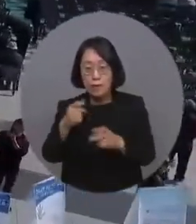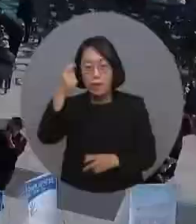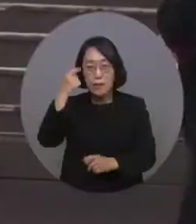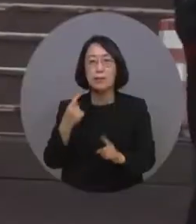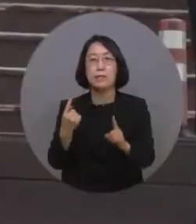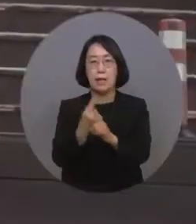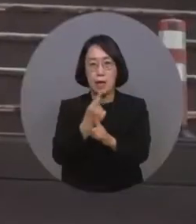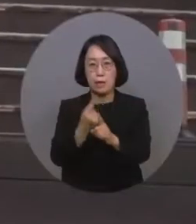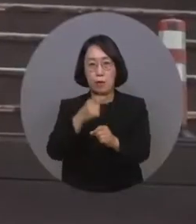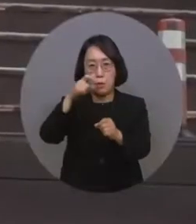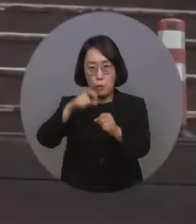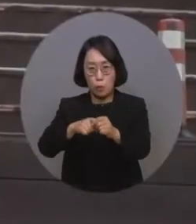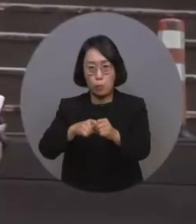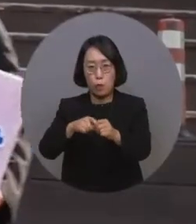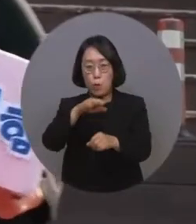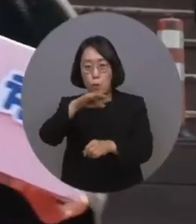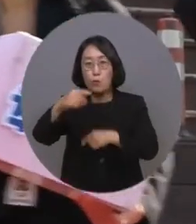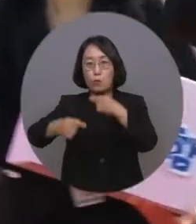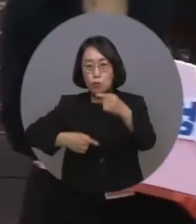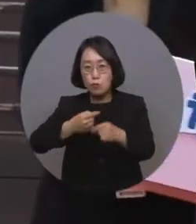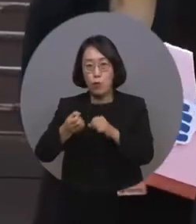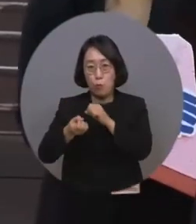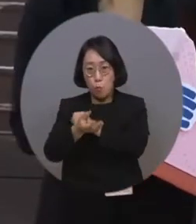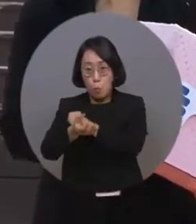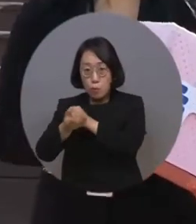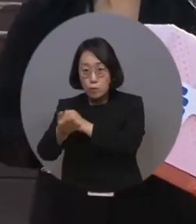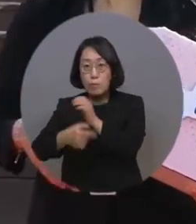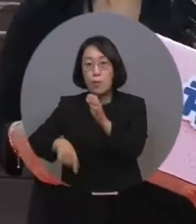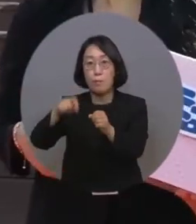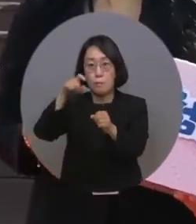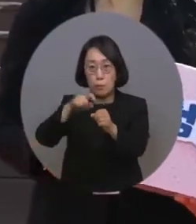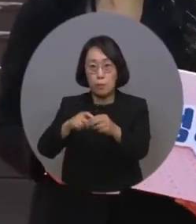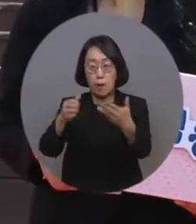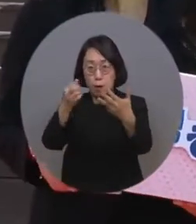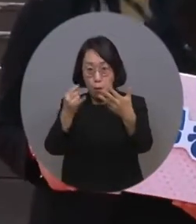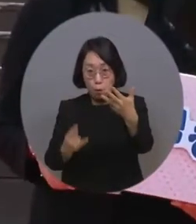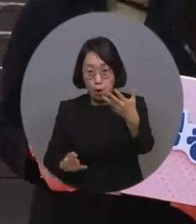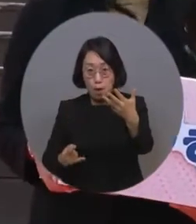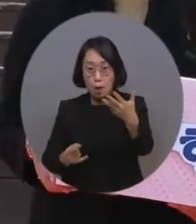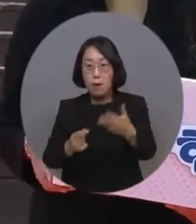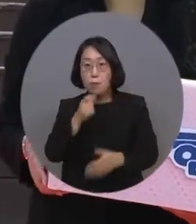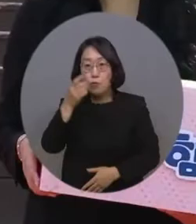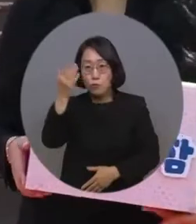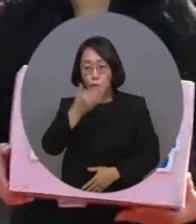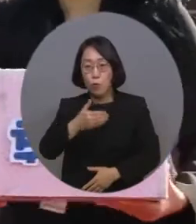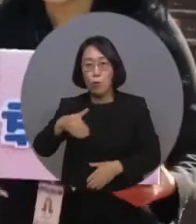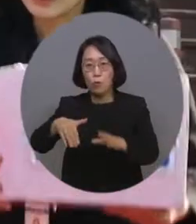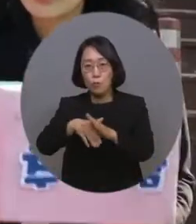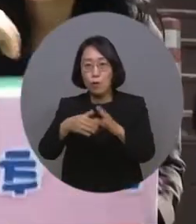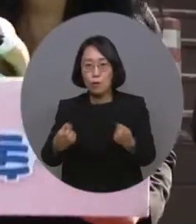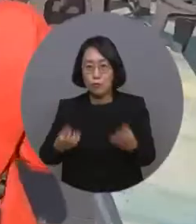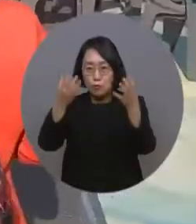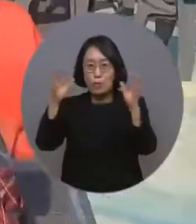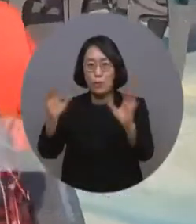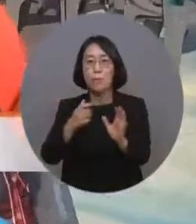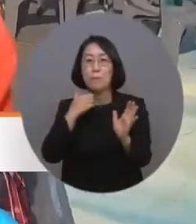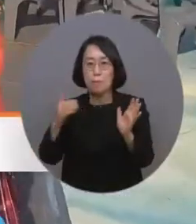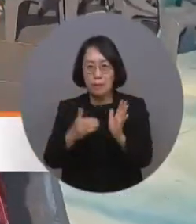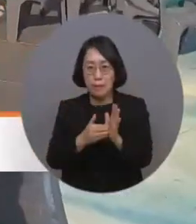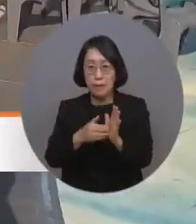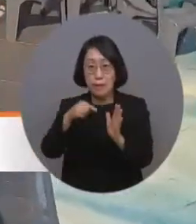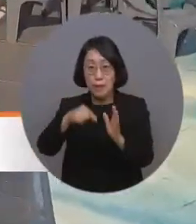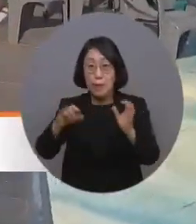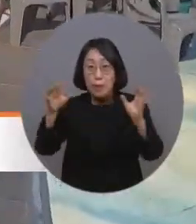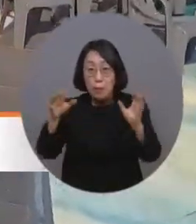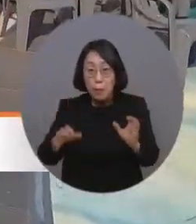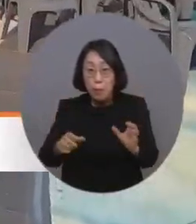개선하고 표준 수어의 보급을 촉진하기 위한 제8회 여수시 사랑의 수어 문화재가 열렸습니다. 이 행사는